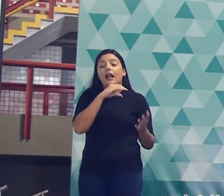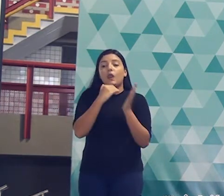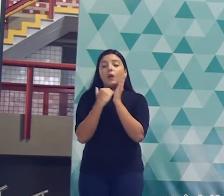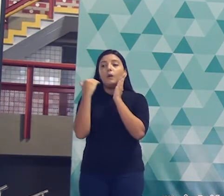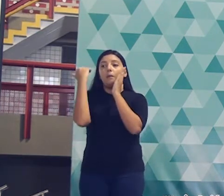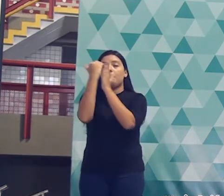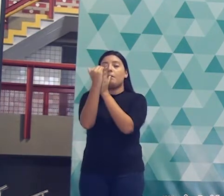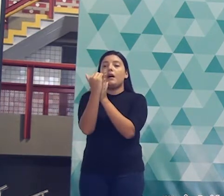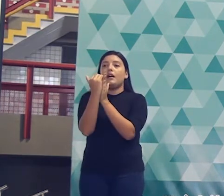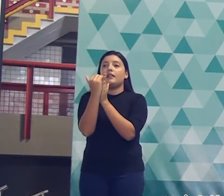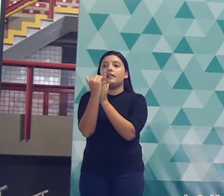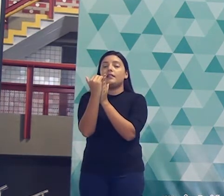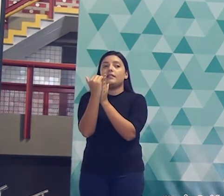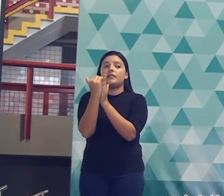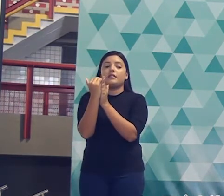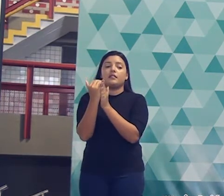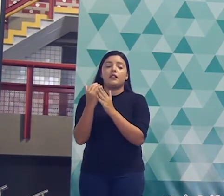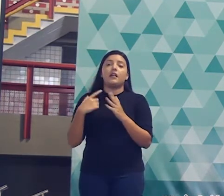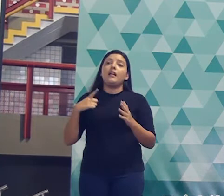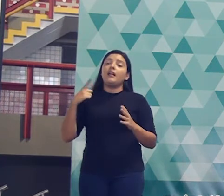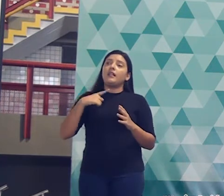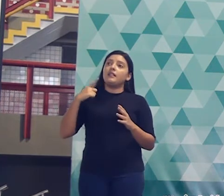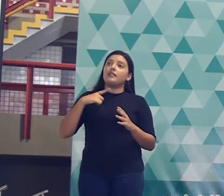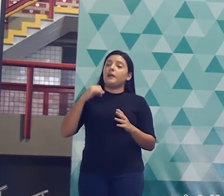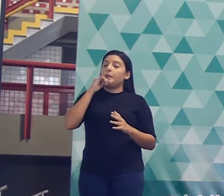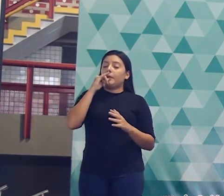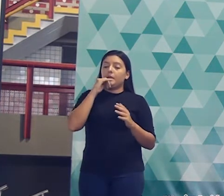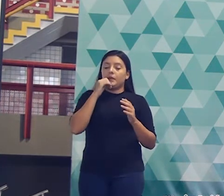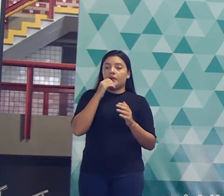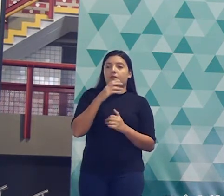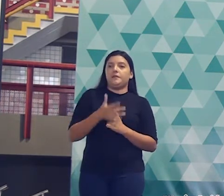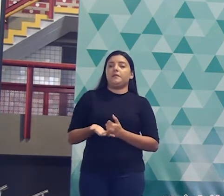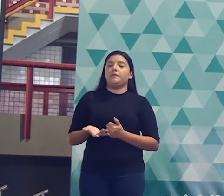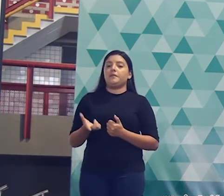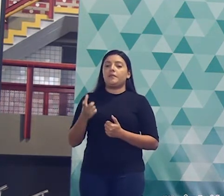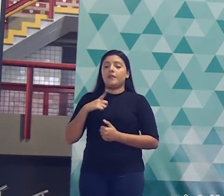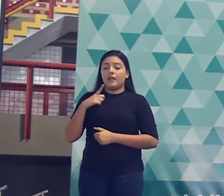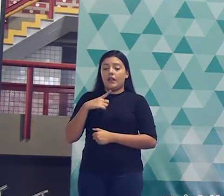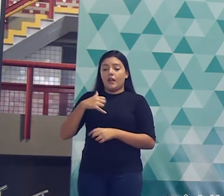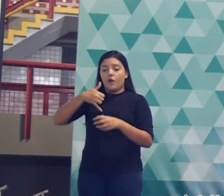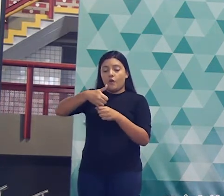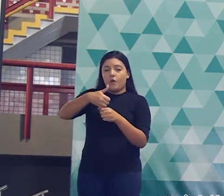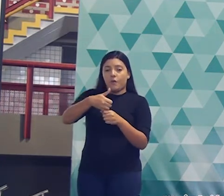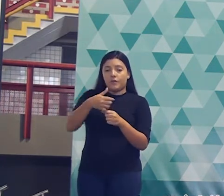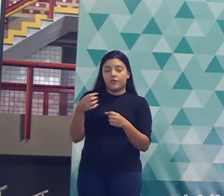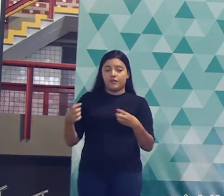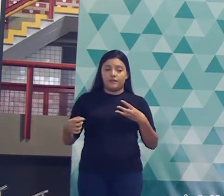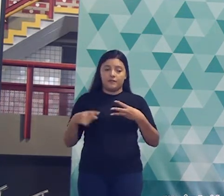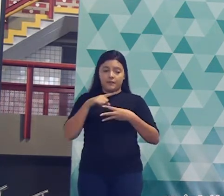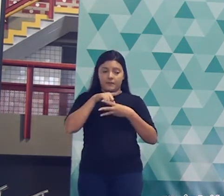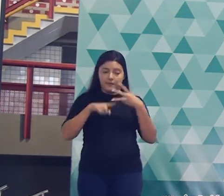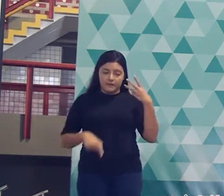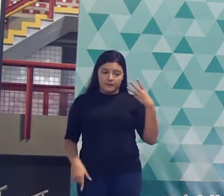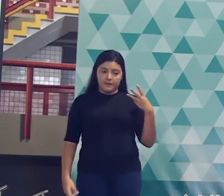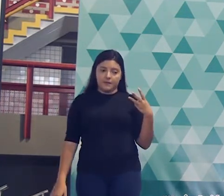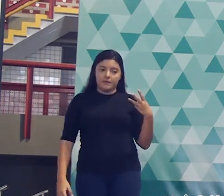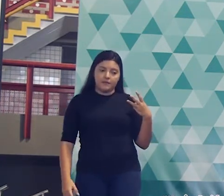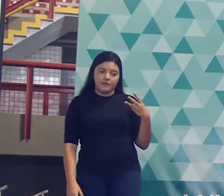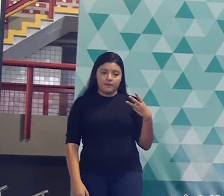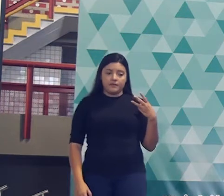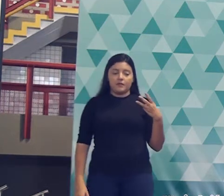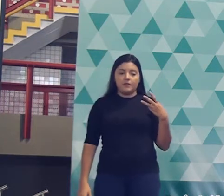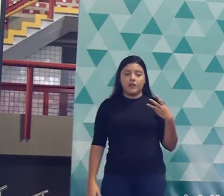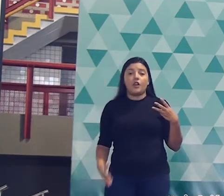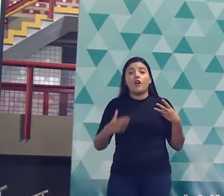por mol de CO2 gerado, a ordem crescente desses três combustíveis é... Galerinha, de novo, olha como o Enem,